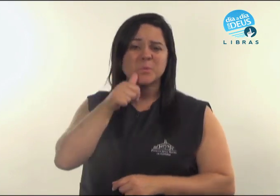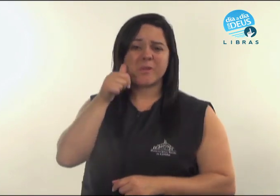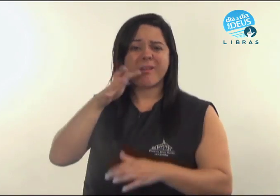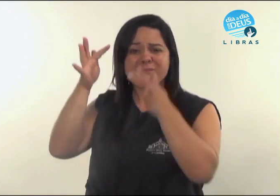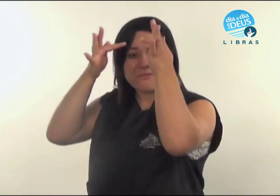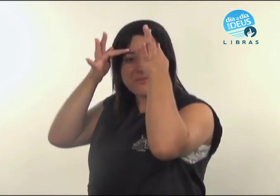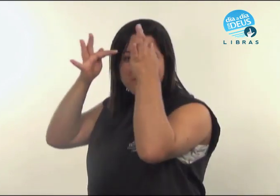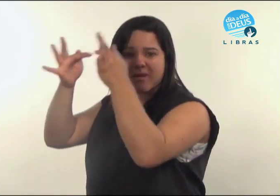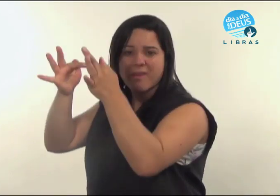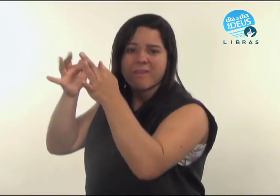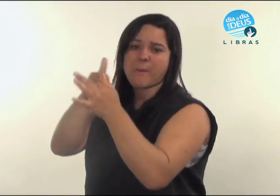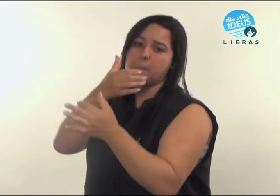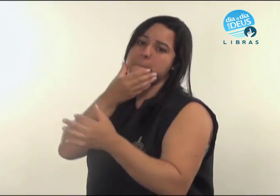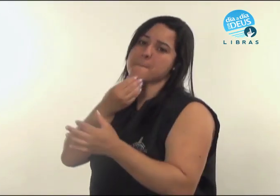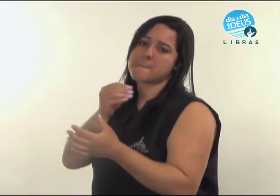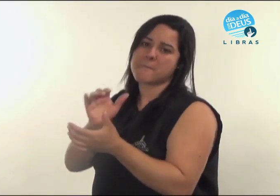Safira era leal ao seu marido.